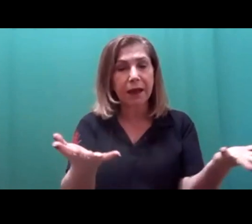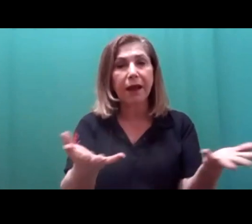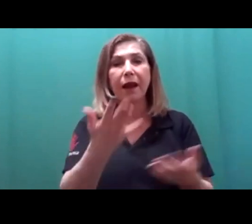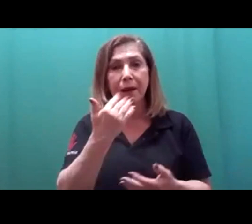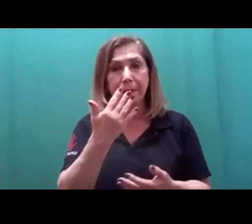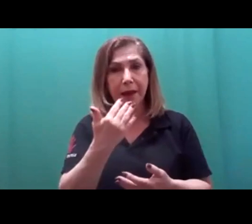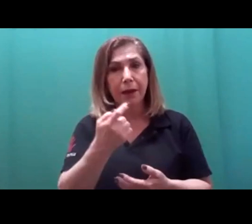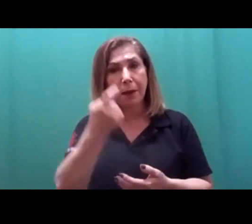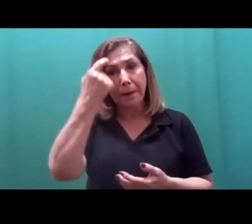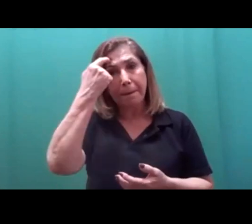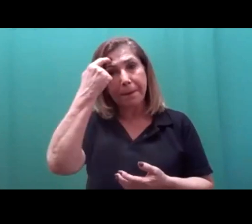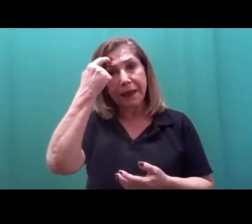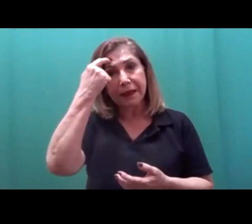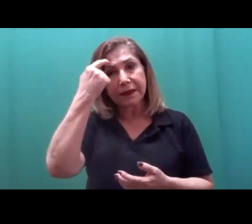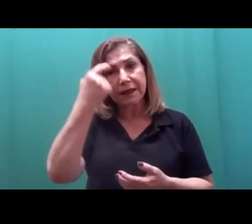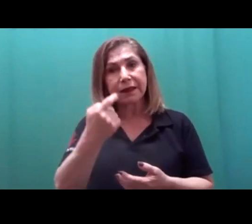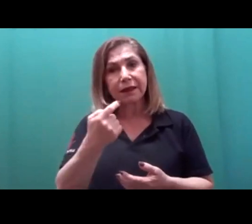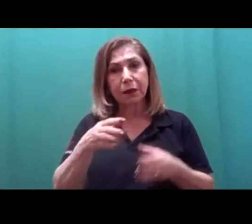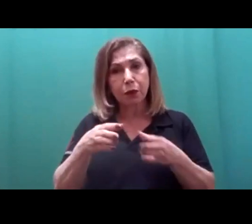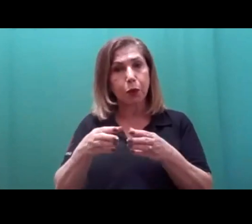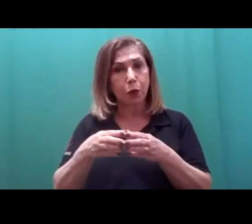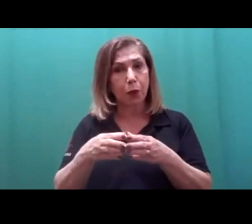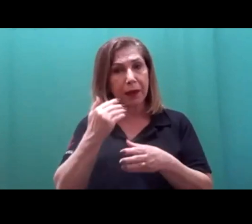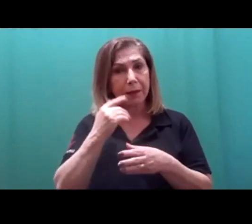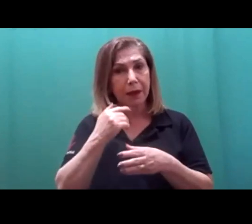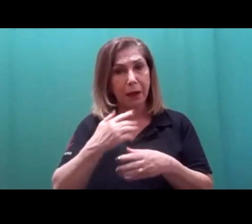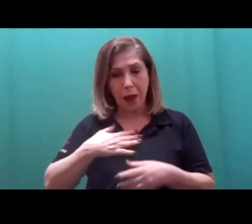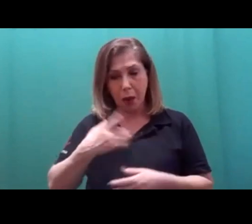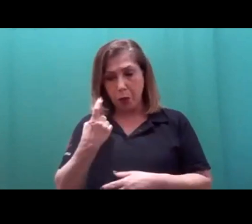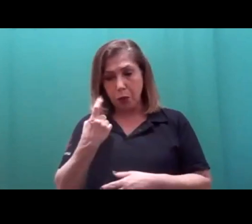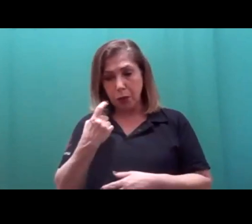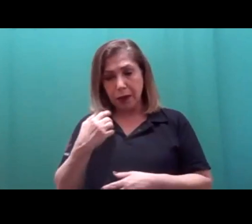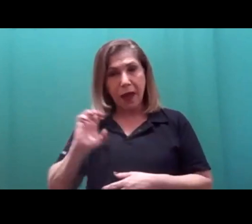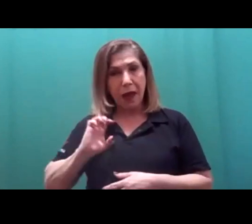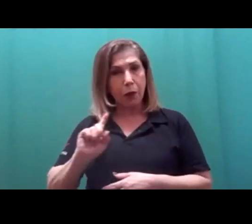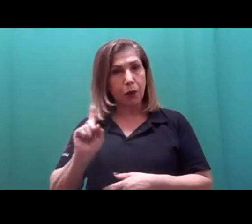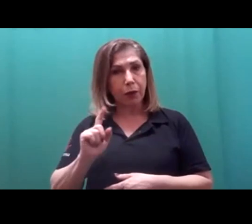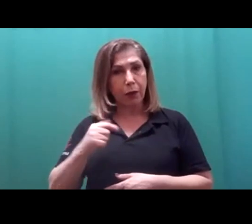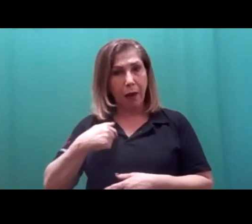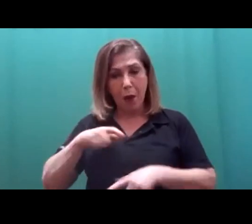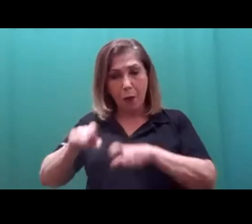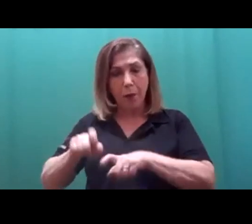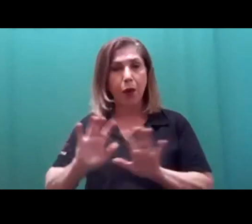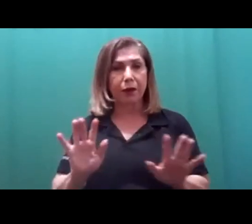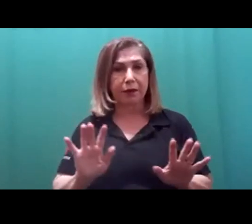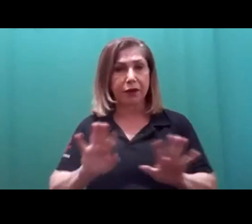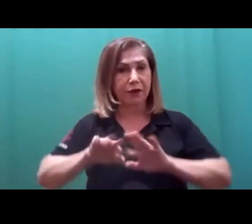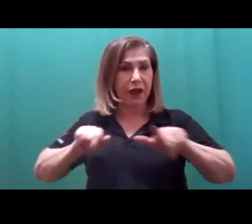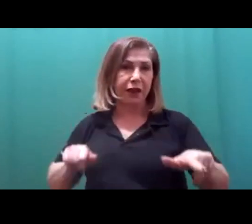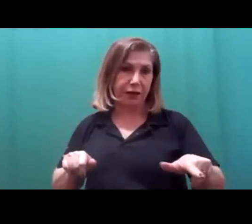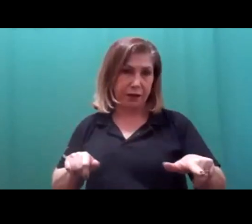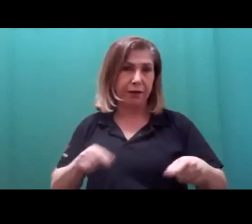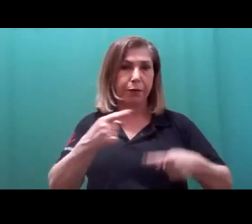e que pensa a alimentação como um processo coletivo e não individual, elas não têm terra para produzir. Elas não têm acesso à política